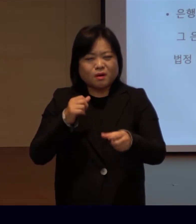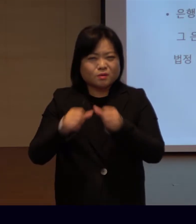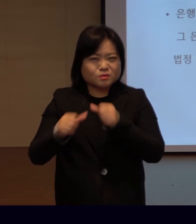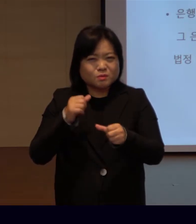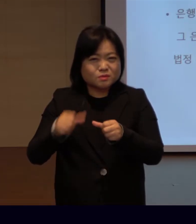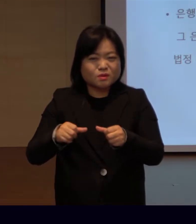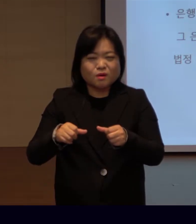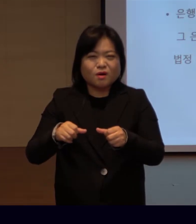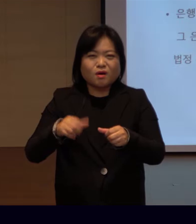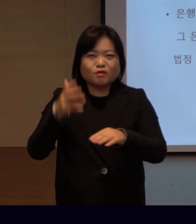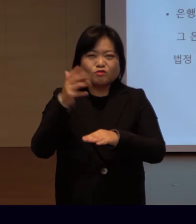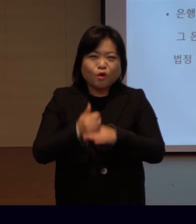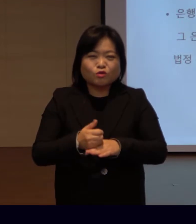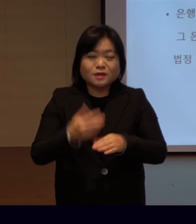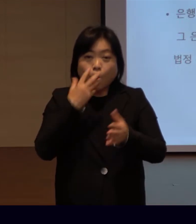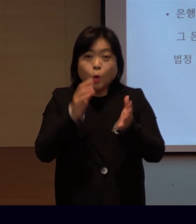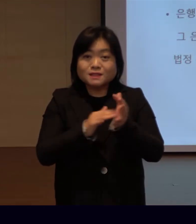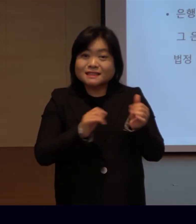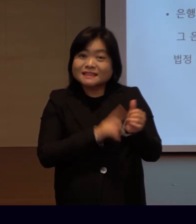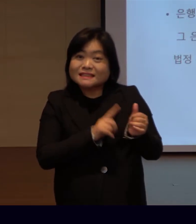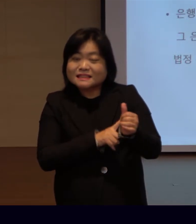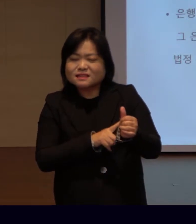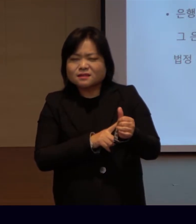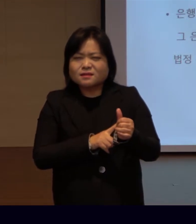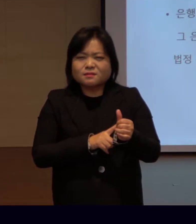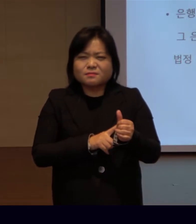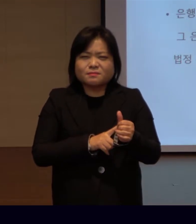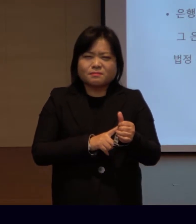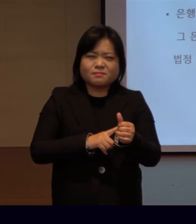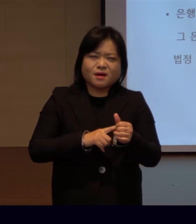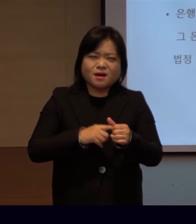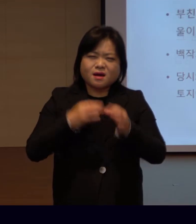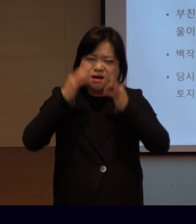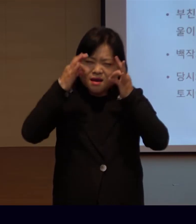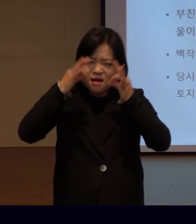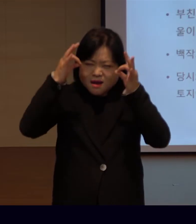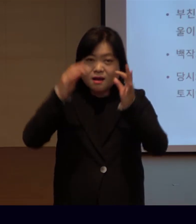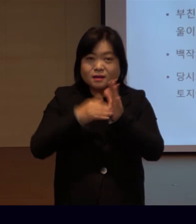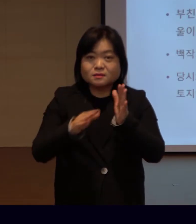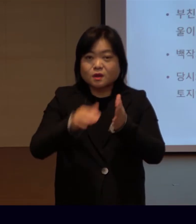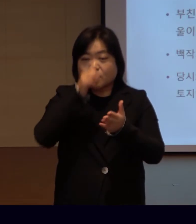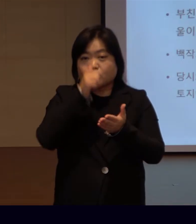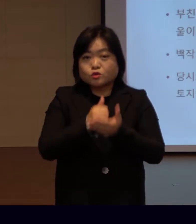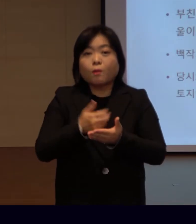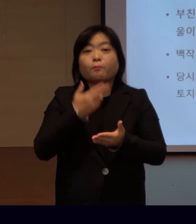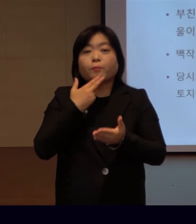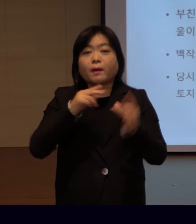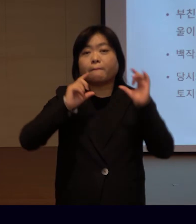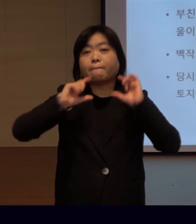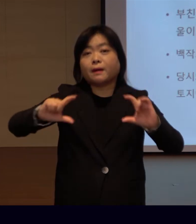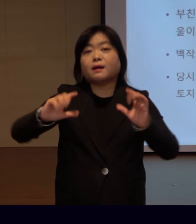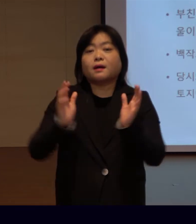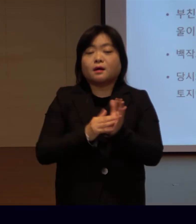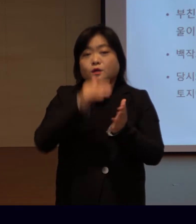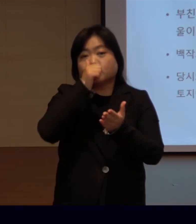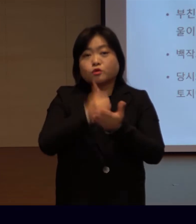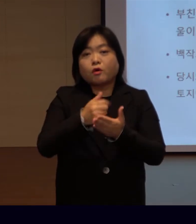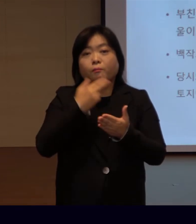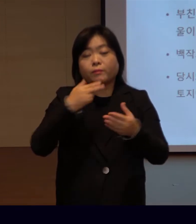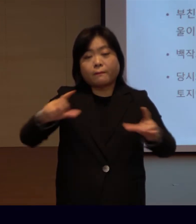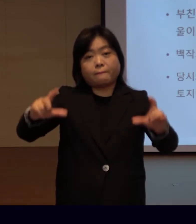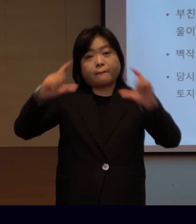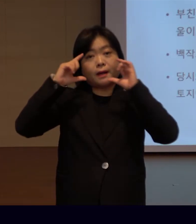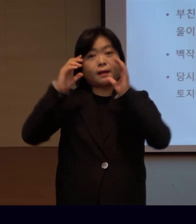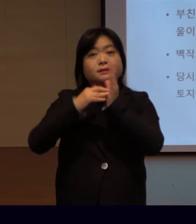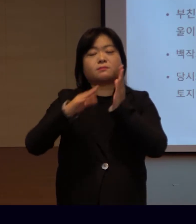무죄 판결을 받아내요. 공소 기각을 받아냅니다만 빚은 갚아야 되죠. 빚은 갚아야 되는데